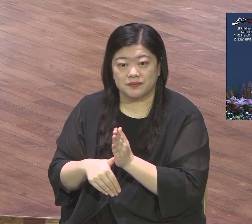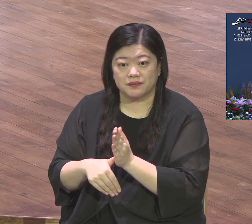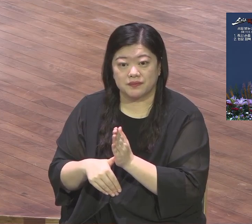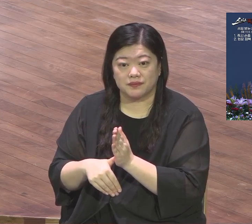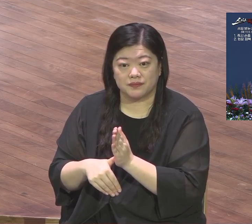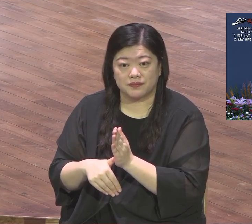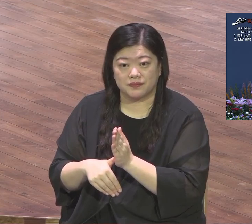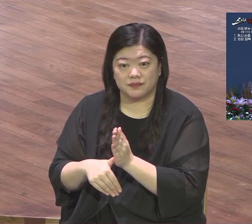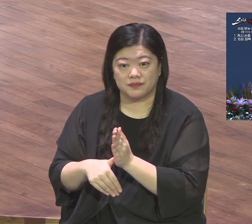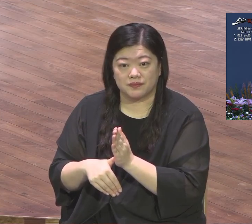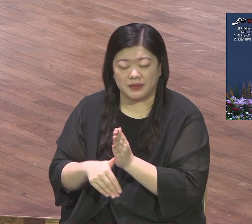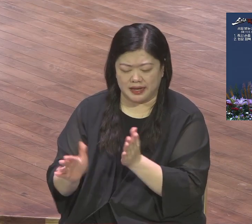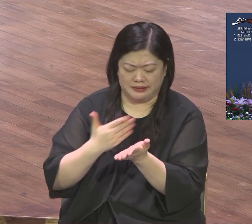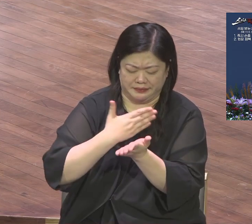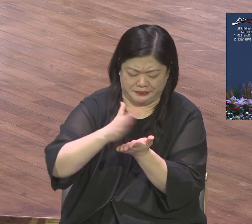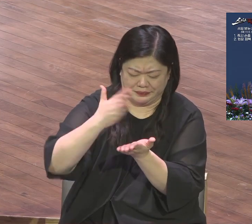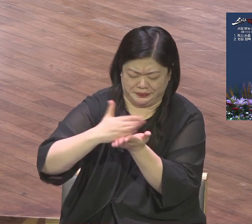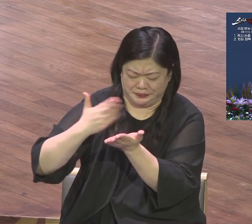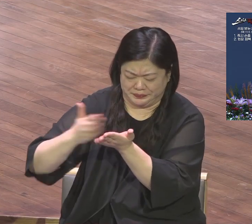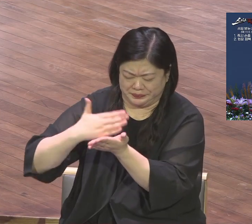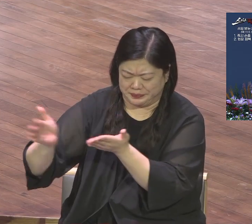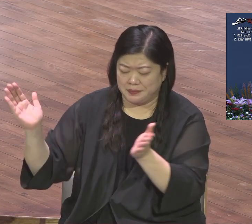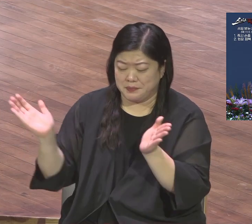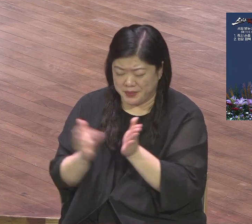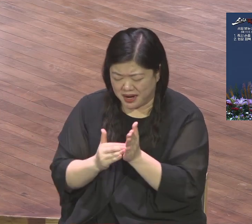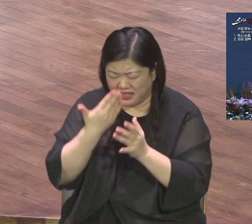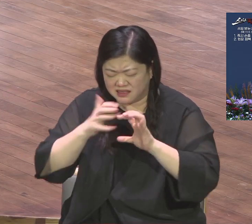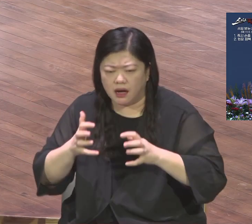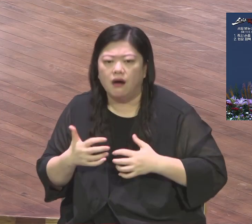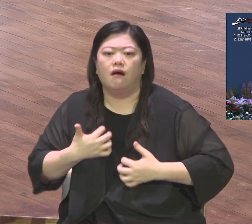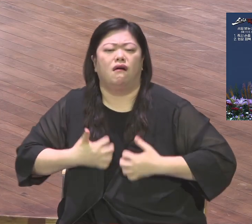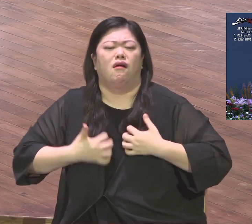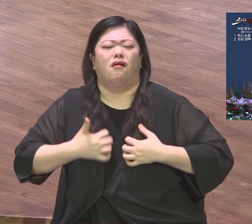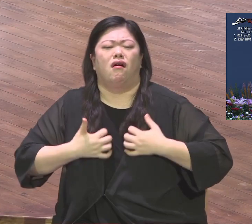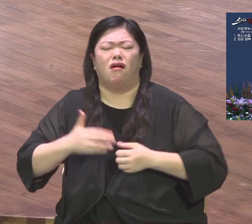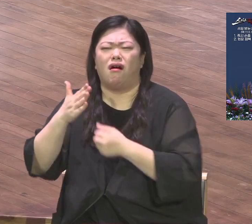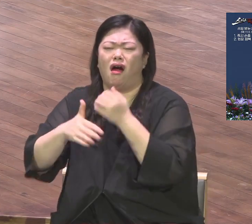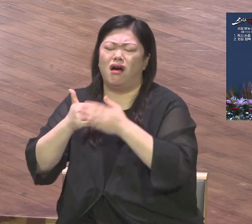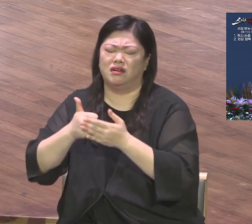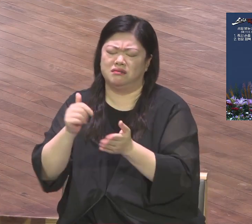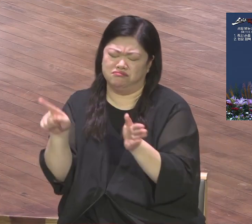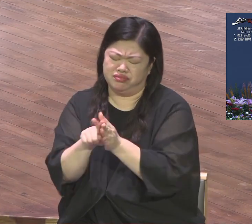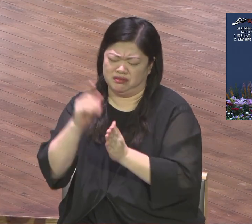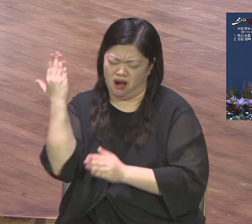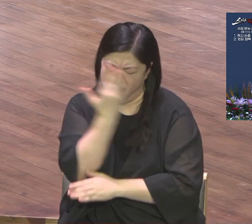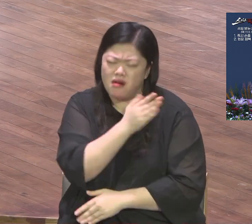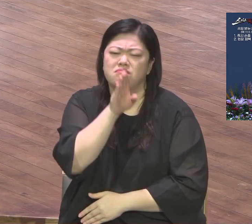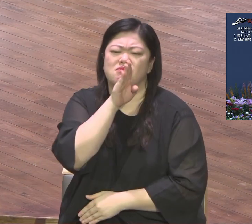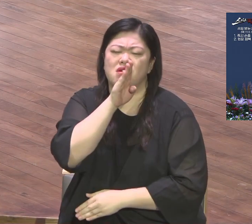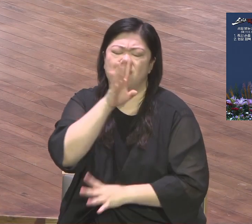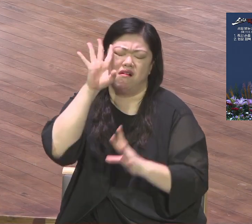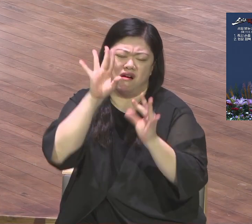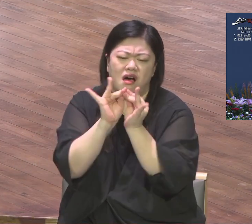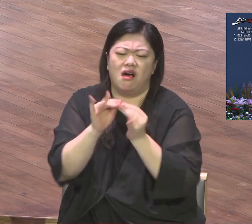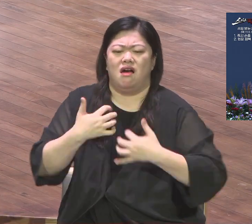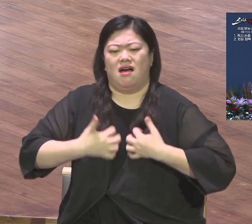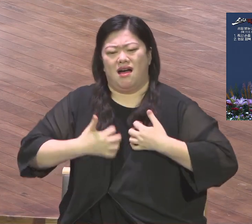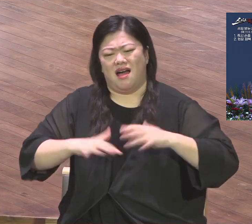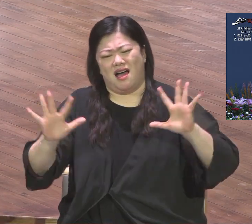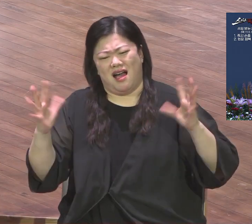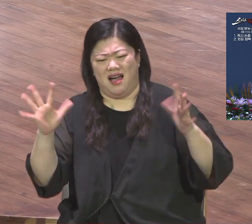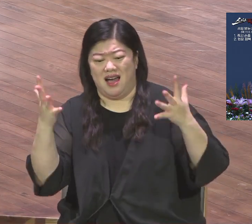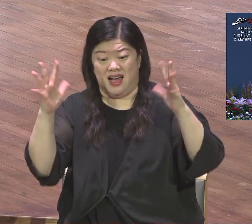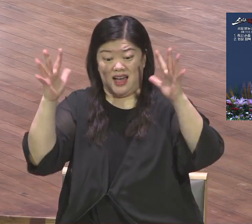모든 우상을 다 제거하니까 너무 감격해가지고 종려나무 가지를 들고 와가지고 막 이 마카피